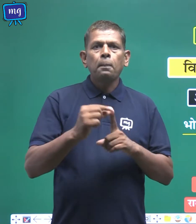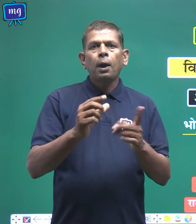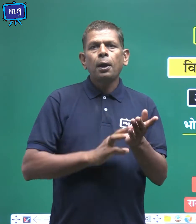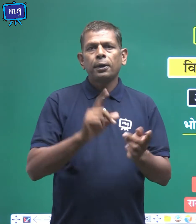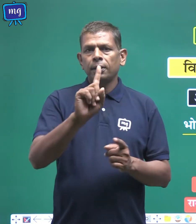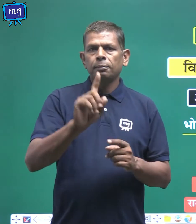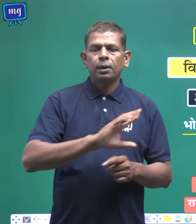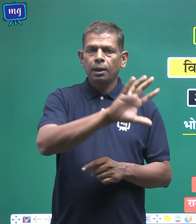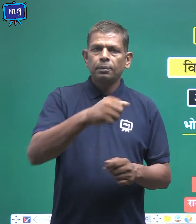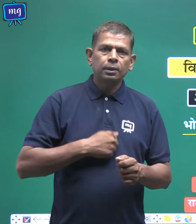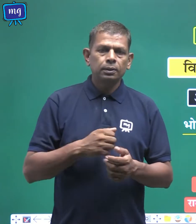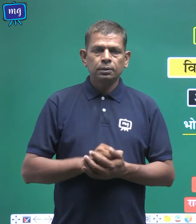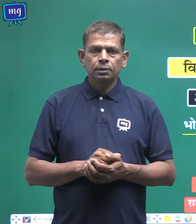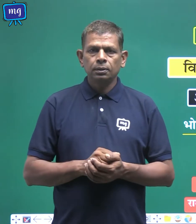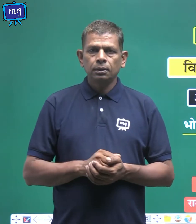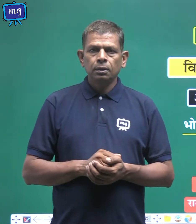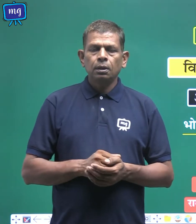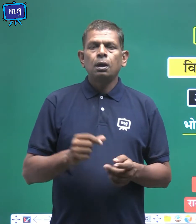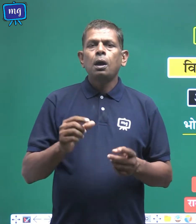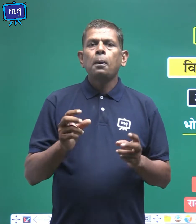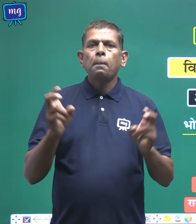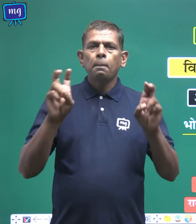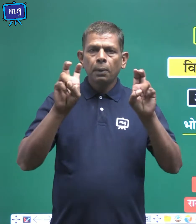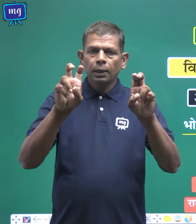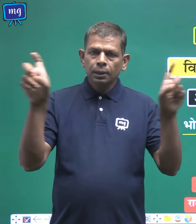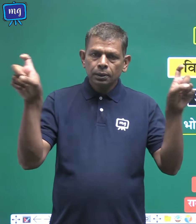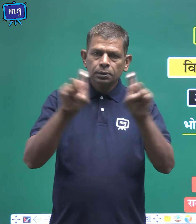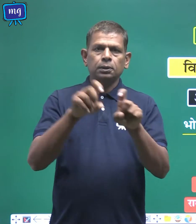में हमने पाठ का सारांश जाना